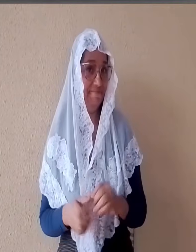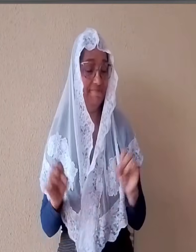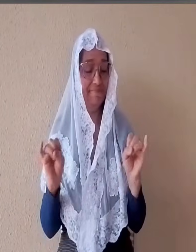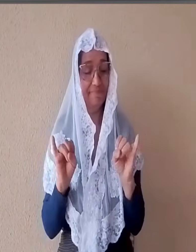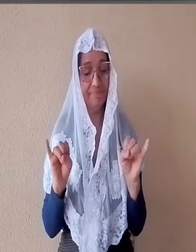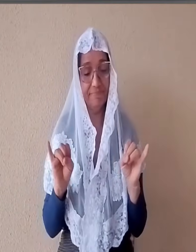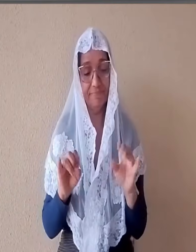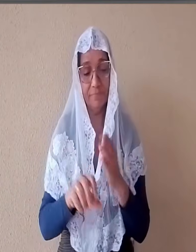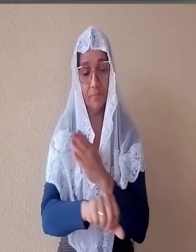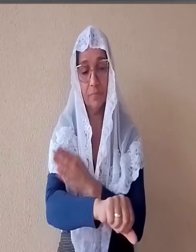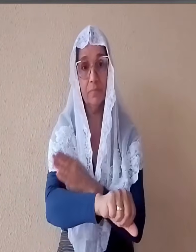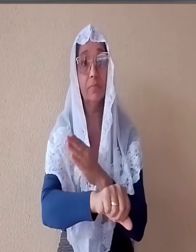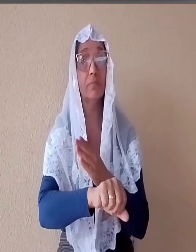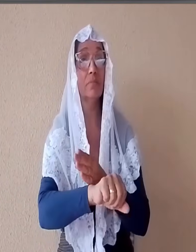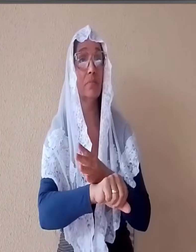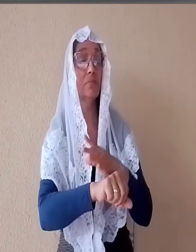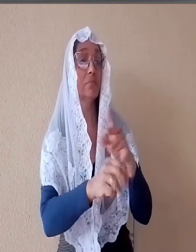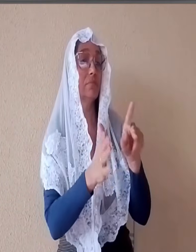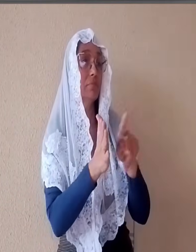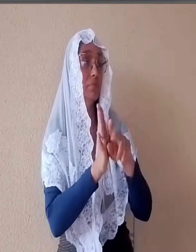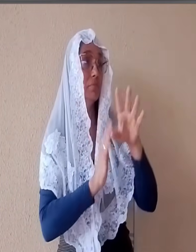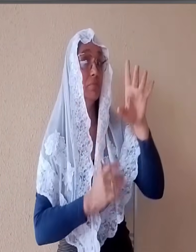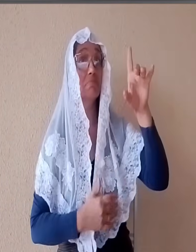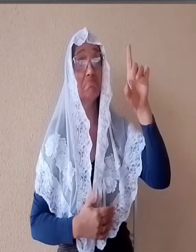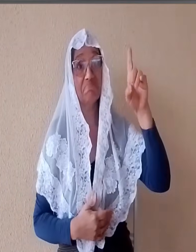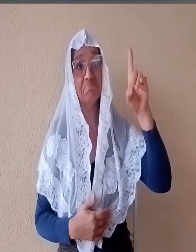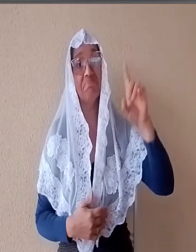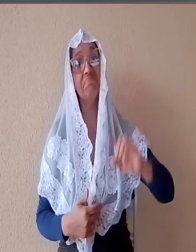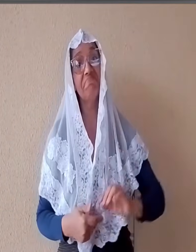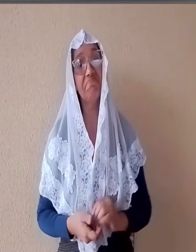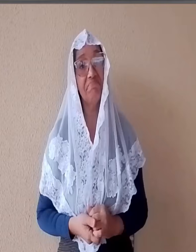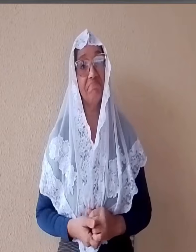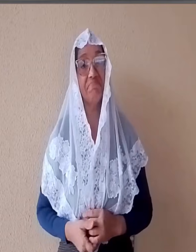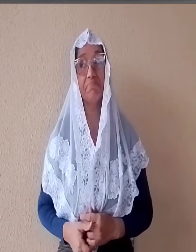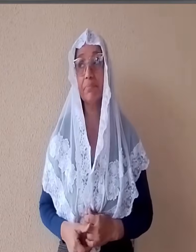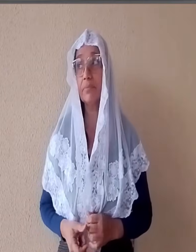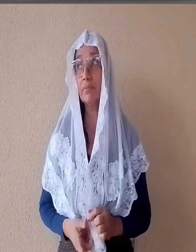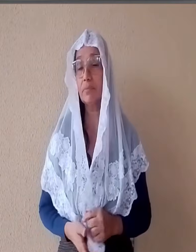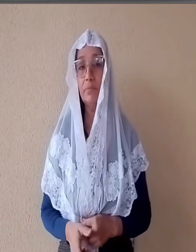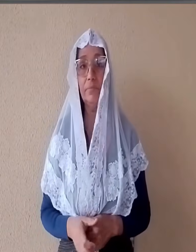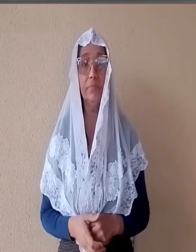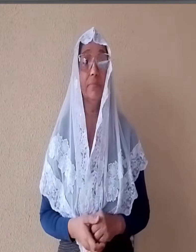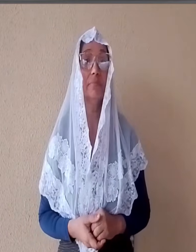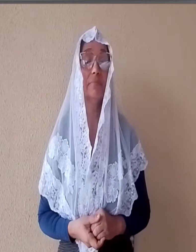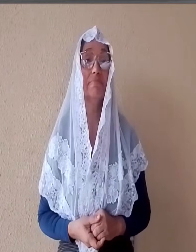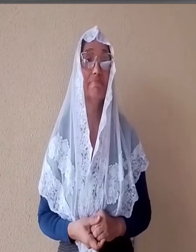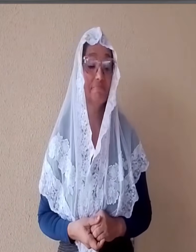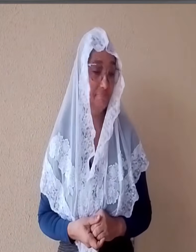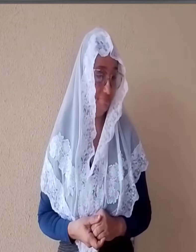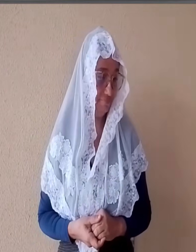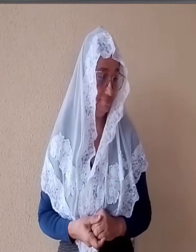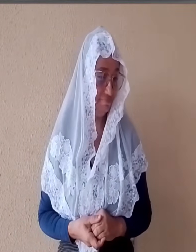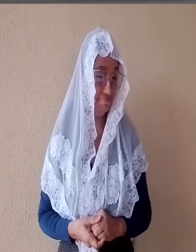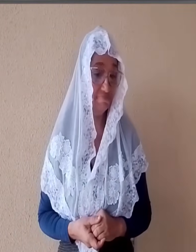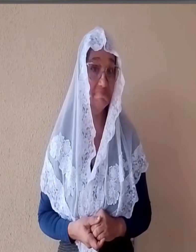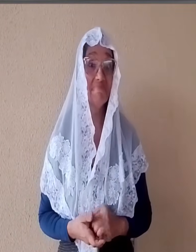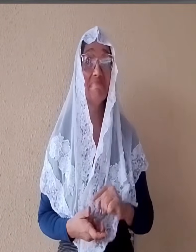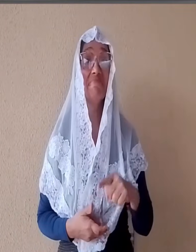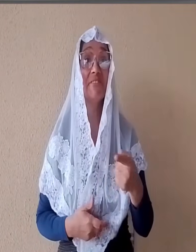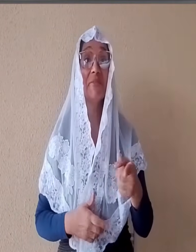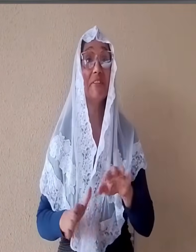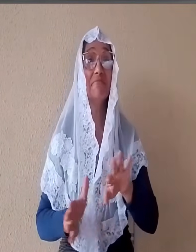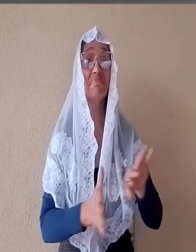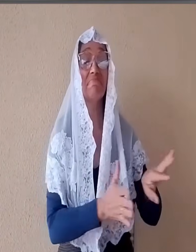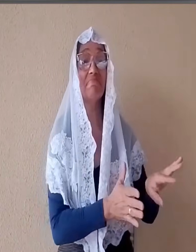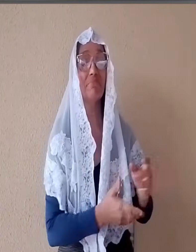irmão, Davi, glória ao nome do Senhor, vira rei. Para Davi virar rei, precisou Saul sair